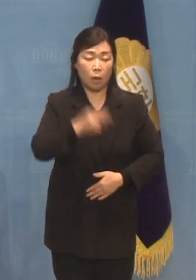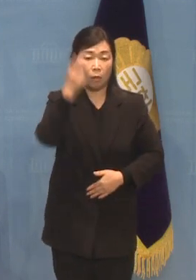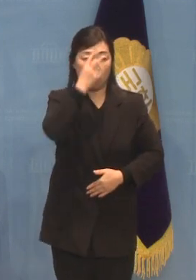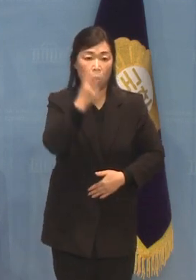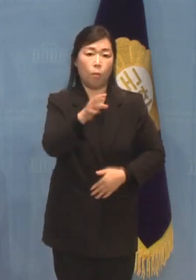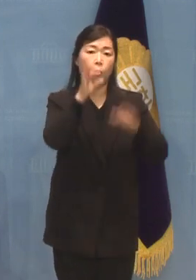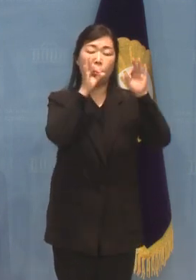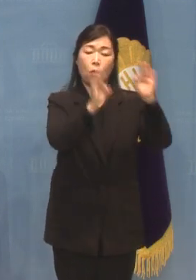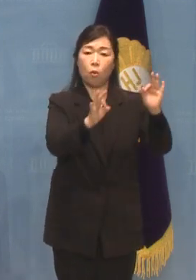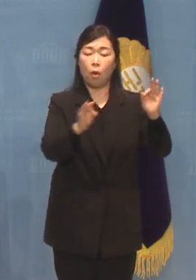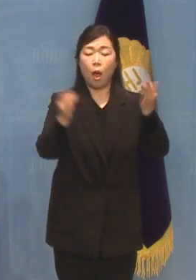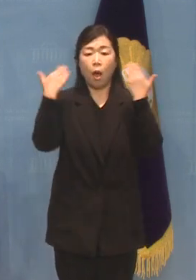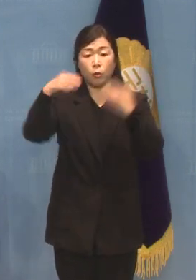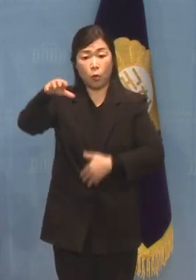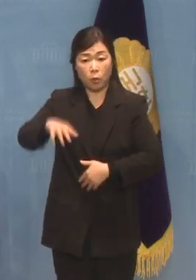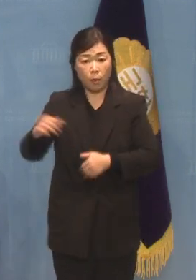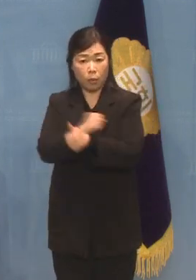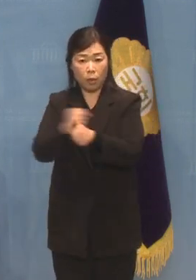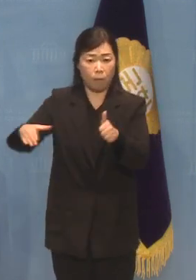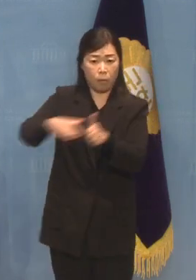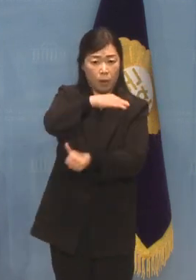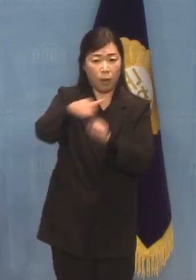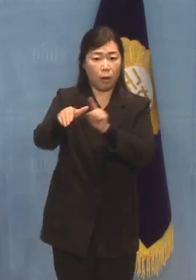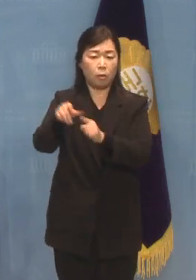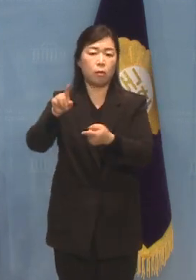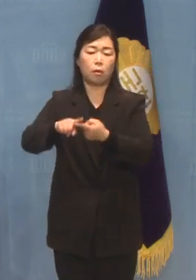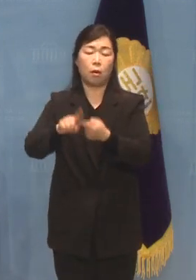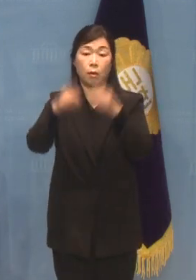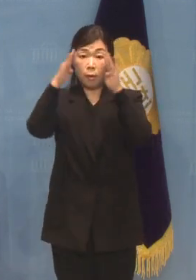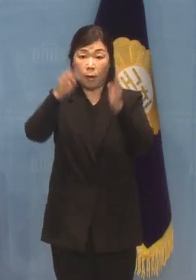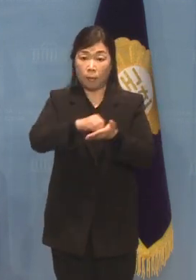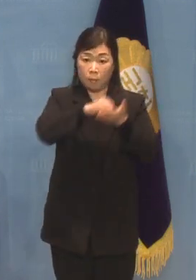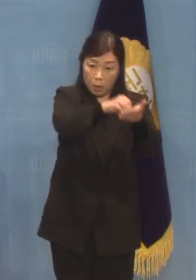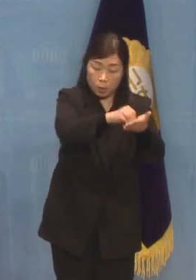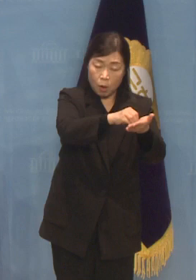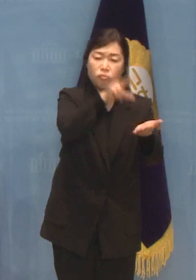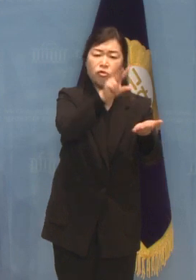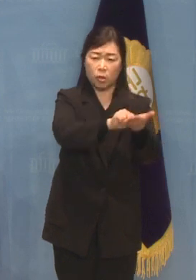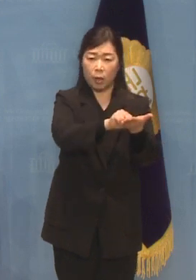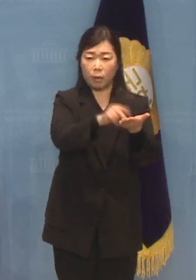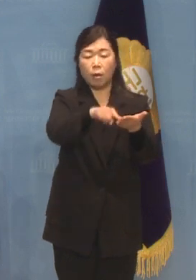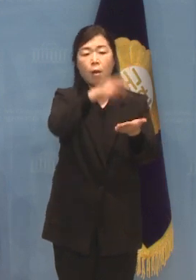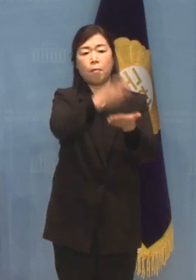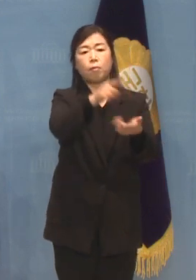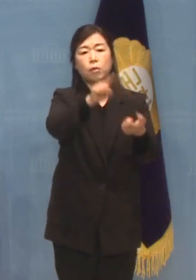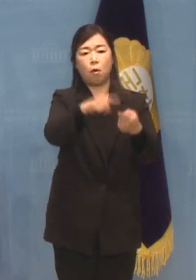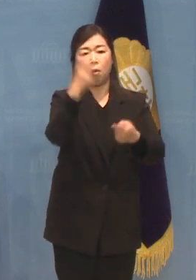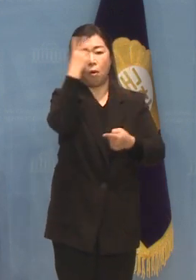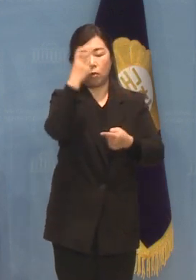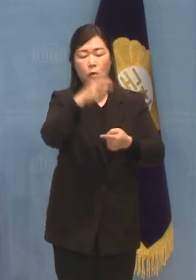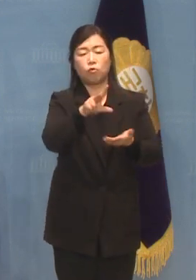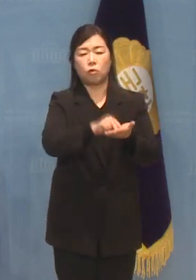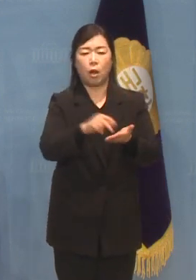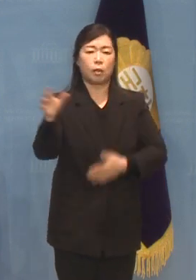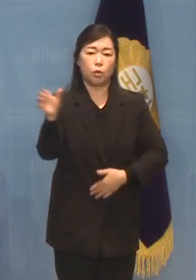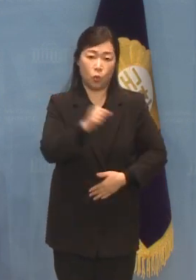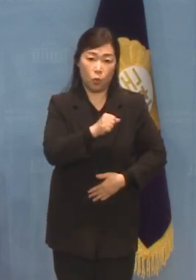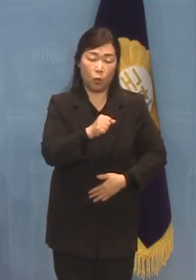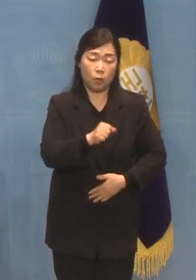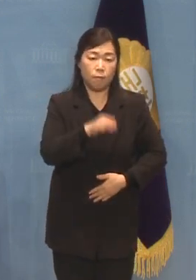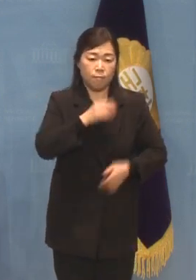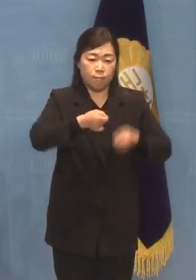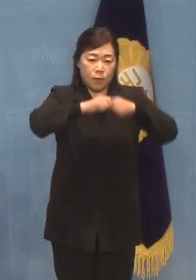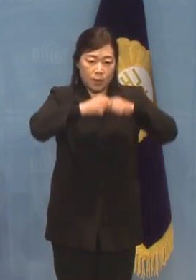살펴보고 학교폭력 가해 사실의 대학 입시 반영 등에 대한 법적 검토 등을 주제로 심도